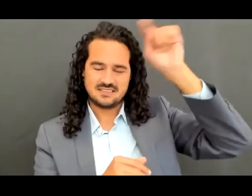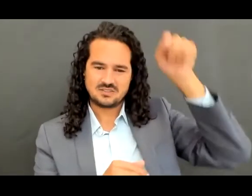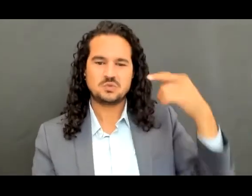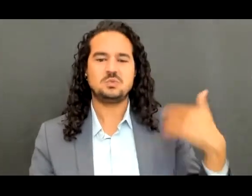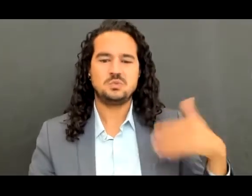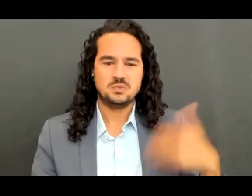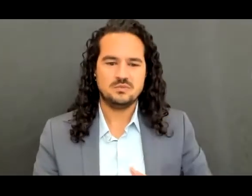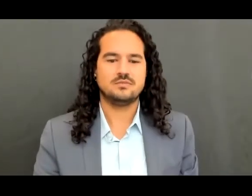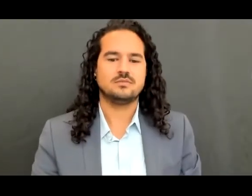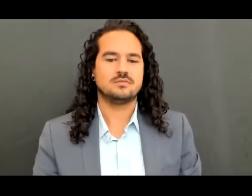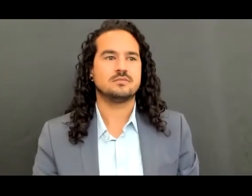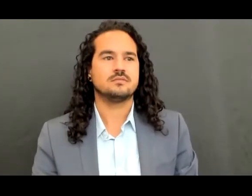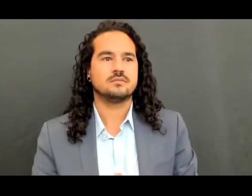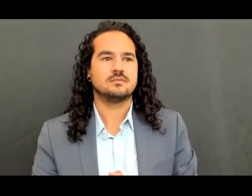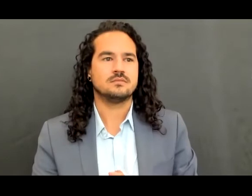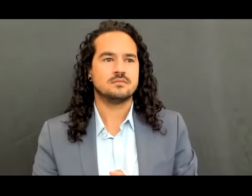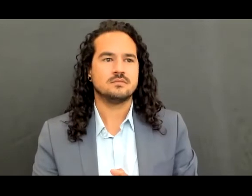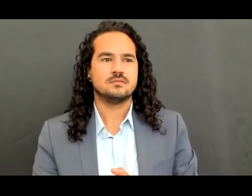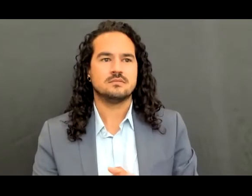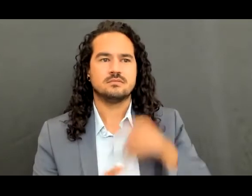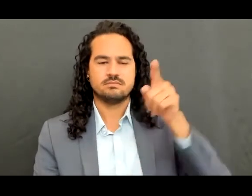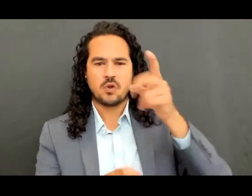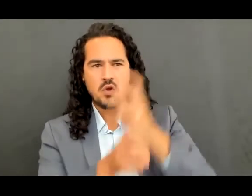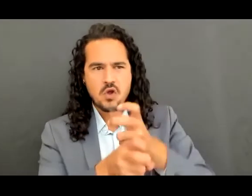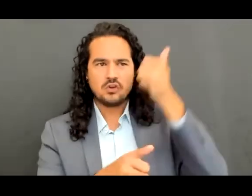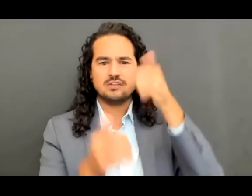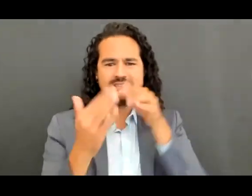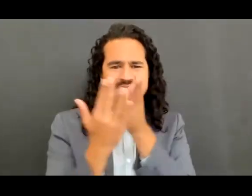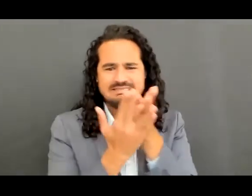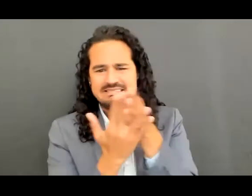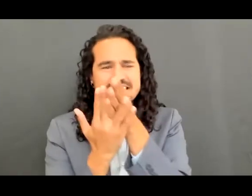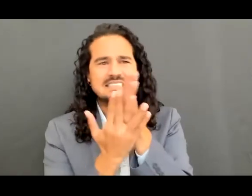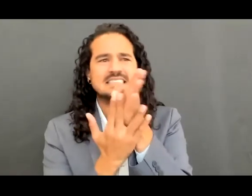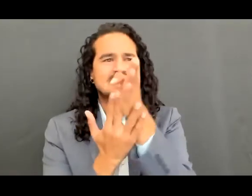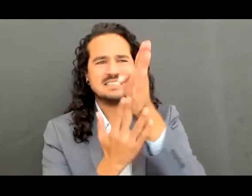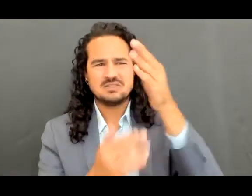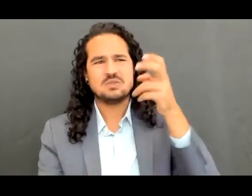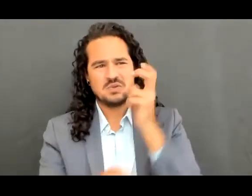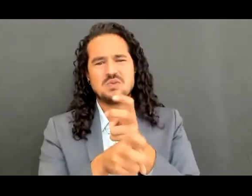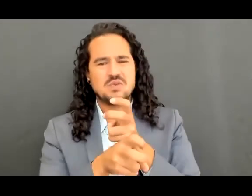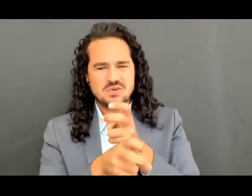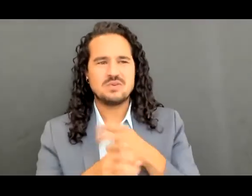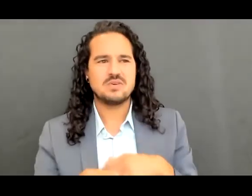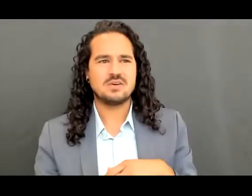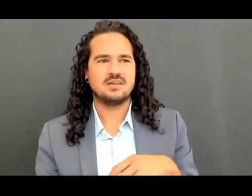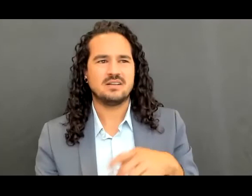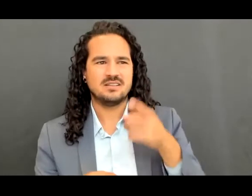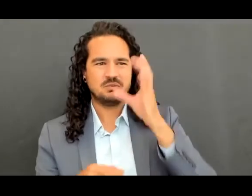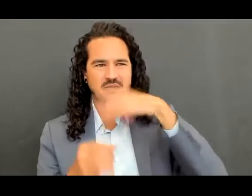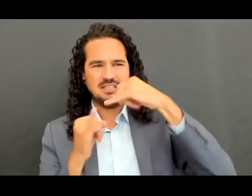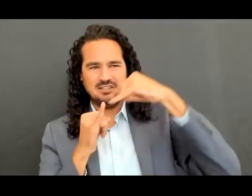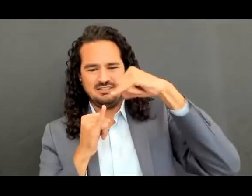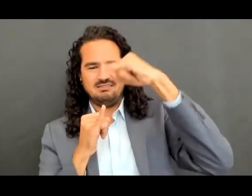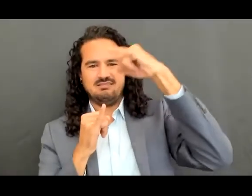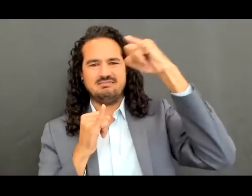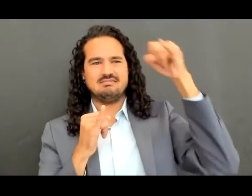hay, que tienen mucho porcentaje, que es lo mismo que una línea de recta.